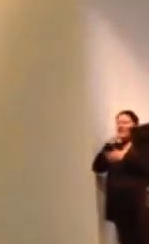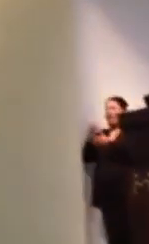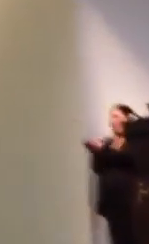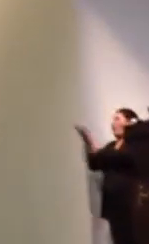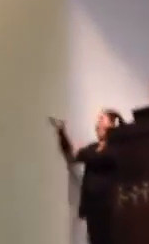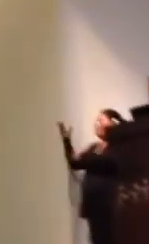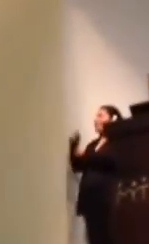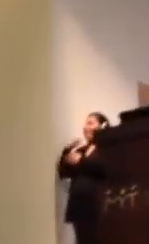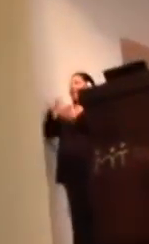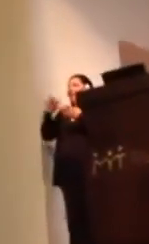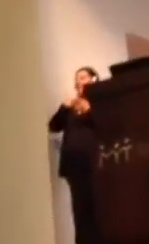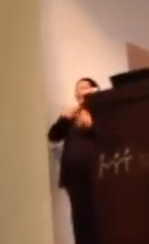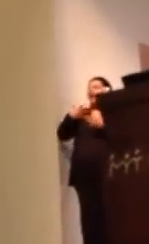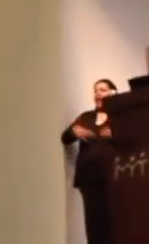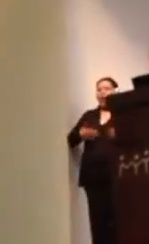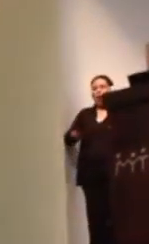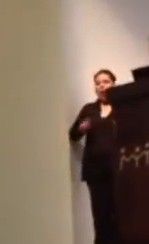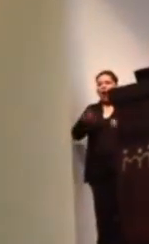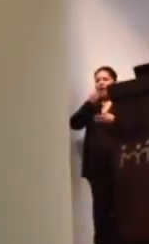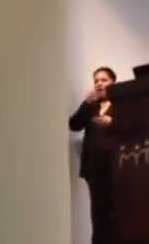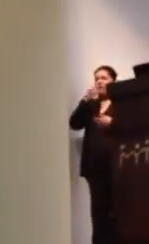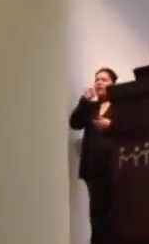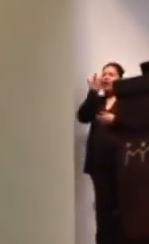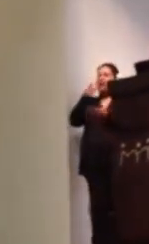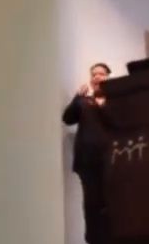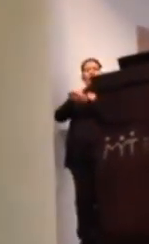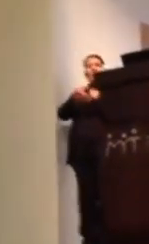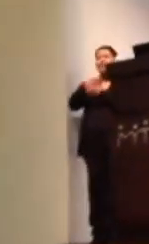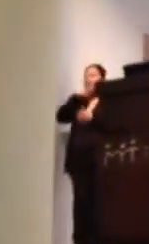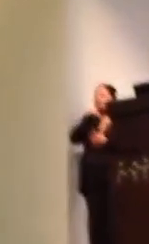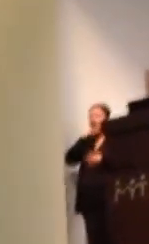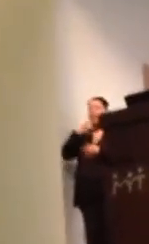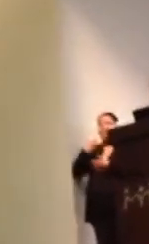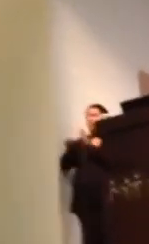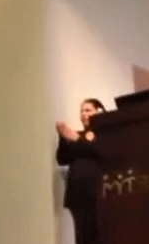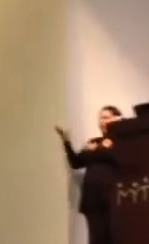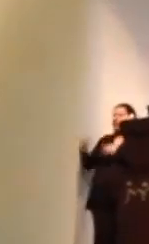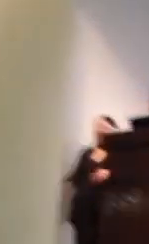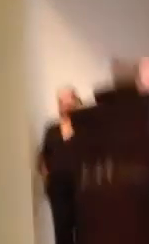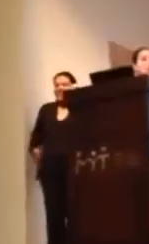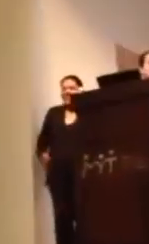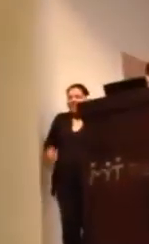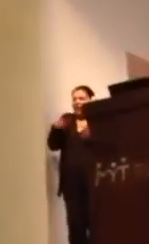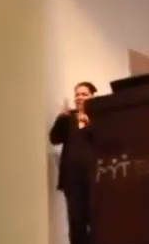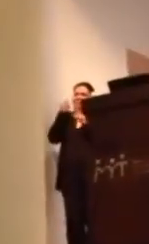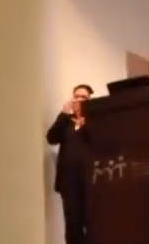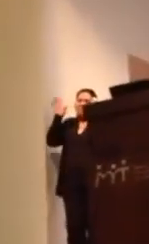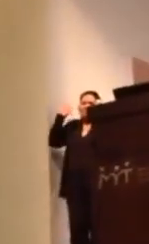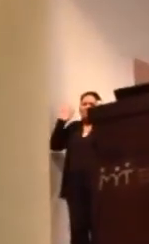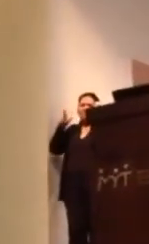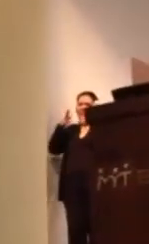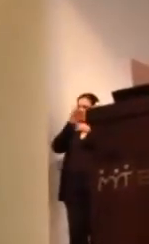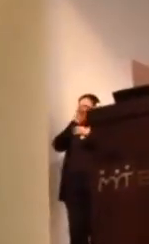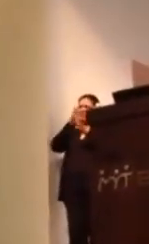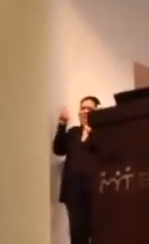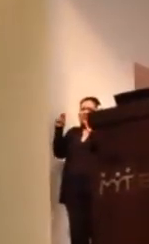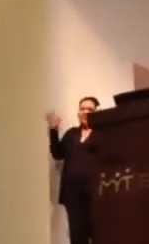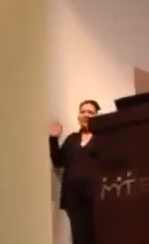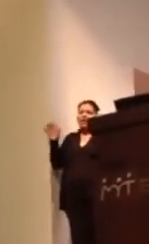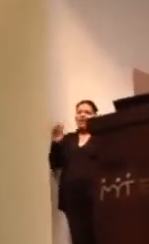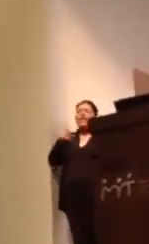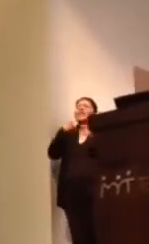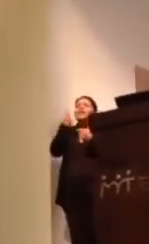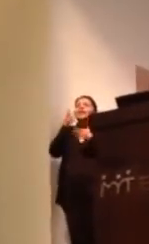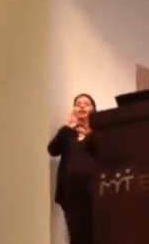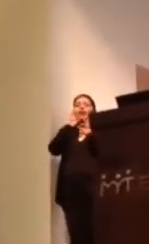rasca, dame de comer, ahorita, etc. Eso es lo que pasa. Esa es la diferencia. ¿Qué